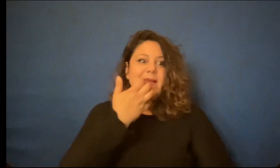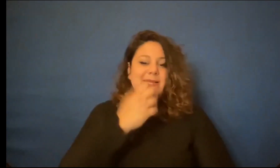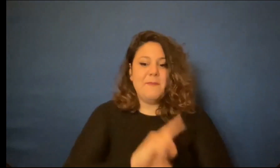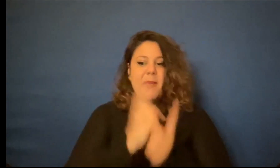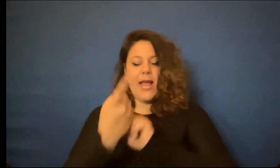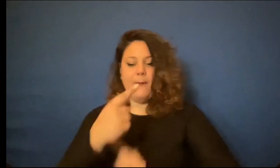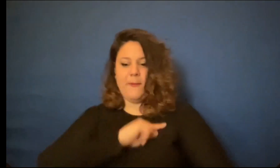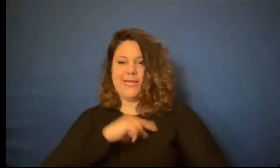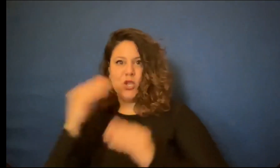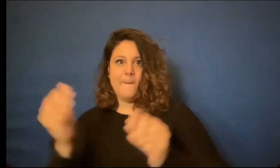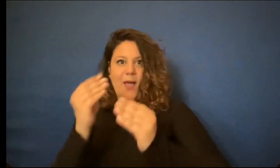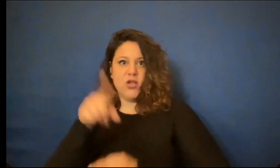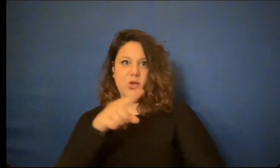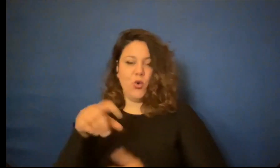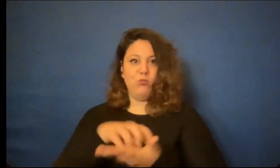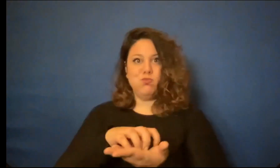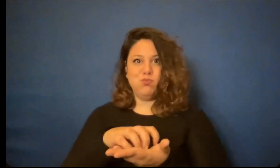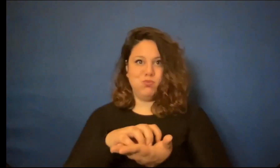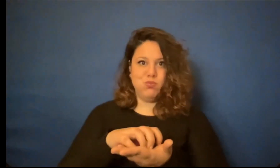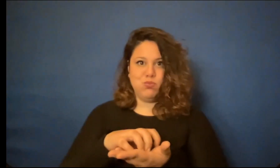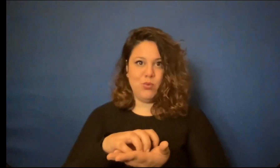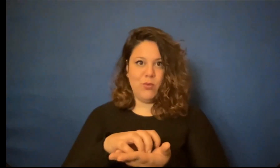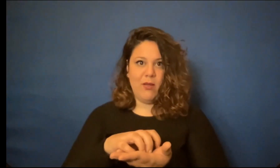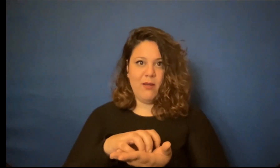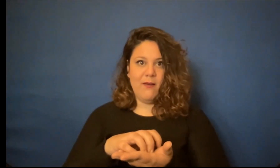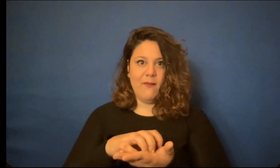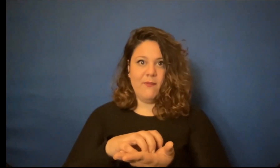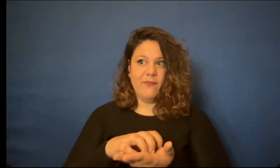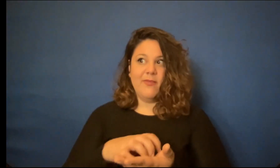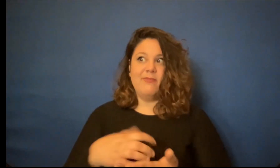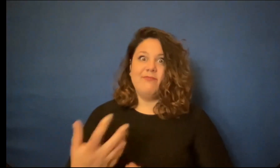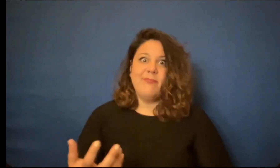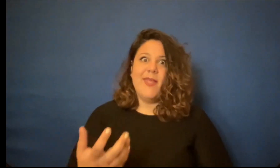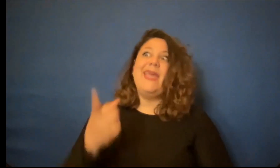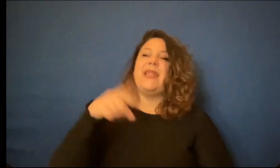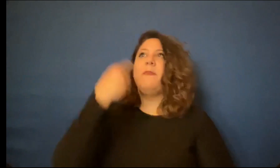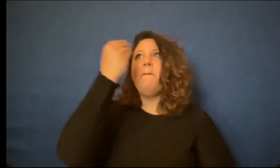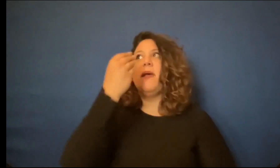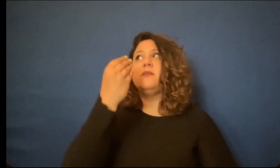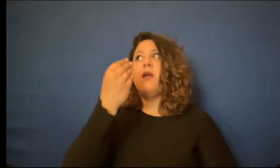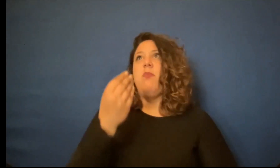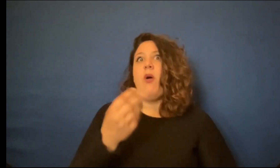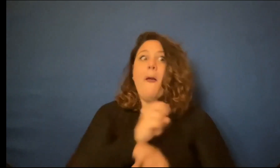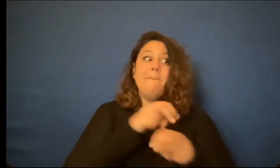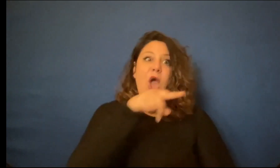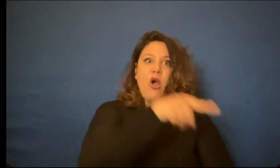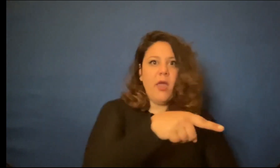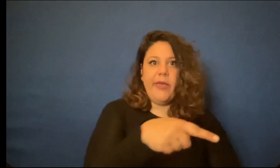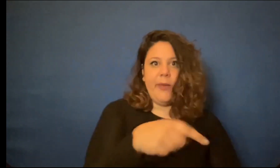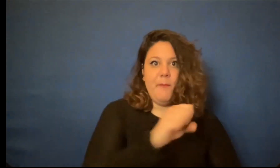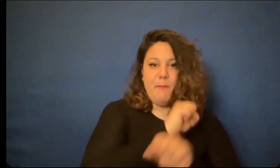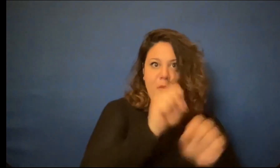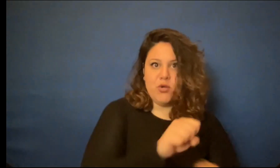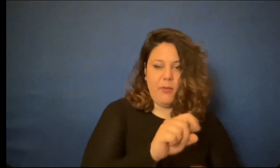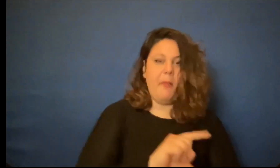vez dices, ya, pero peor que aquí tampoco voy a estar. Ya. Sí, ¿verdad? Realmente es